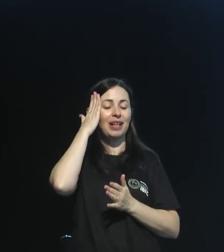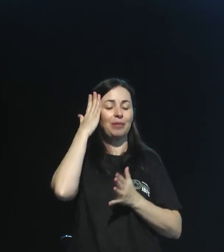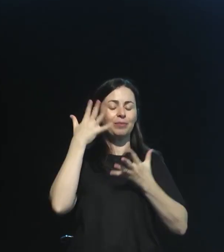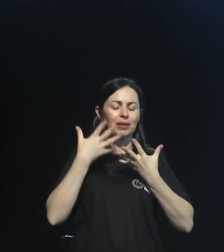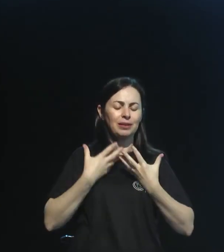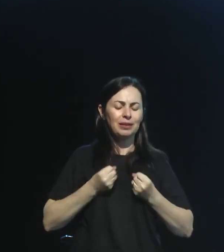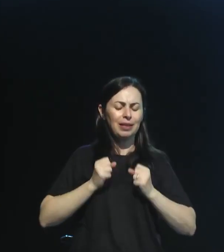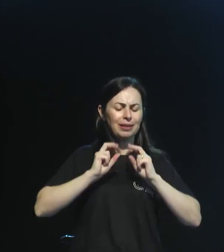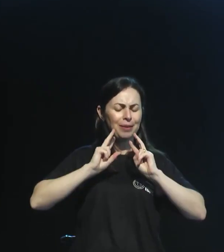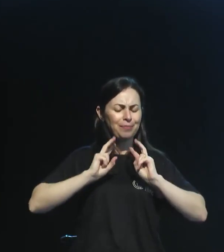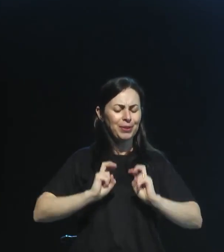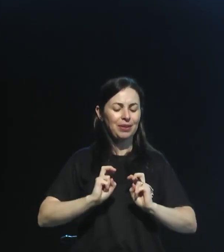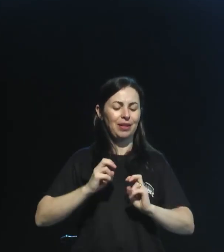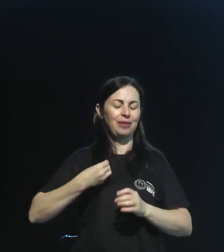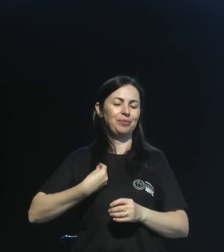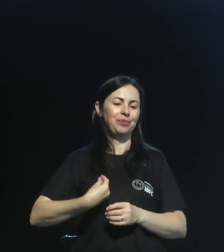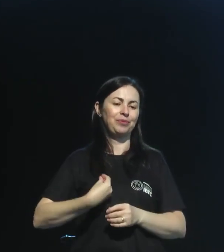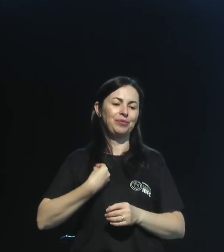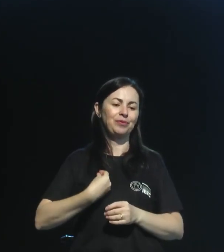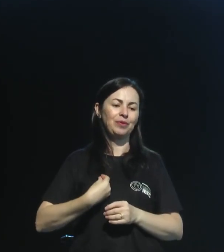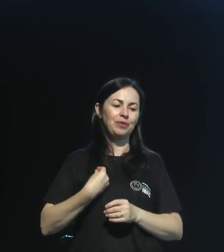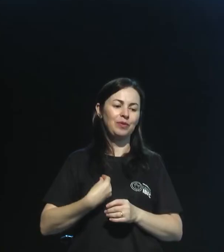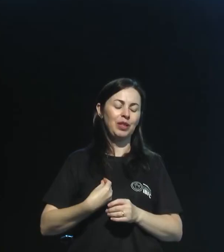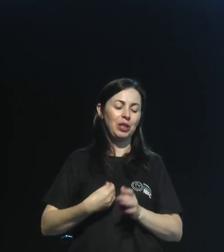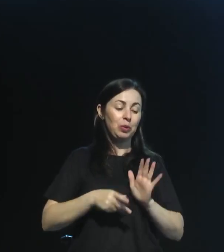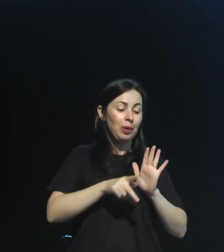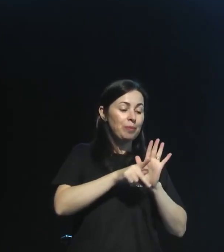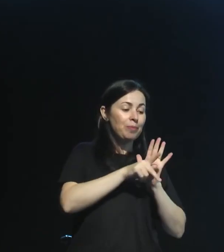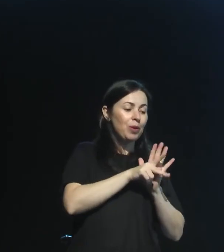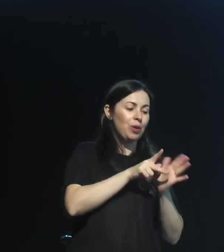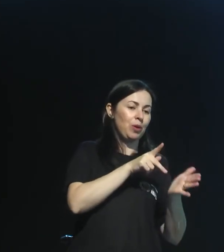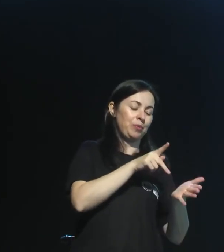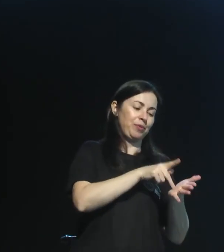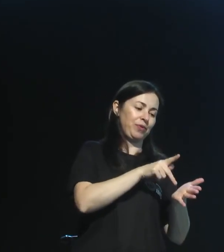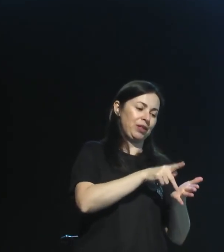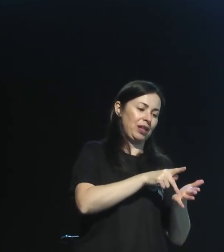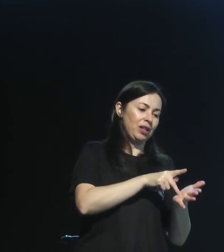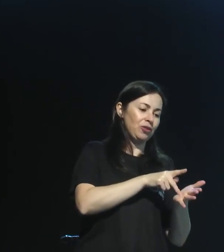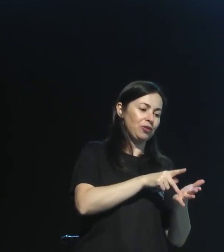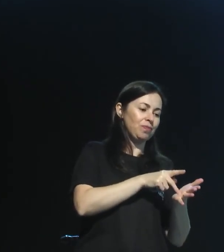que está vivendo a sua verdade em alguma área da sua vida.